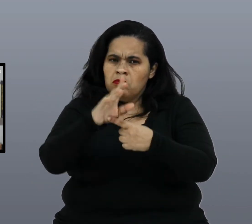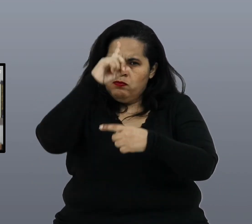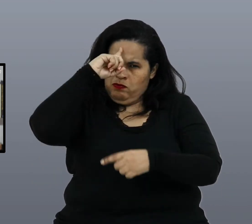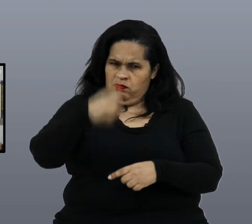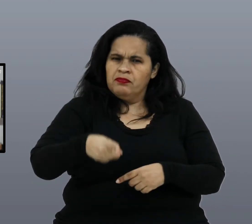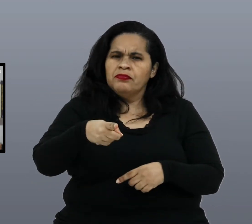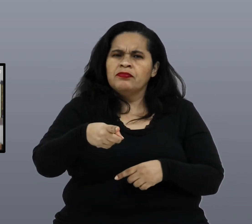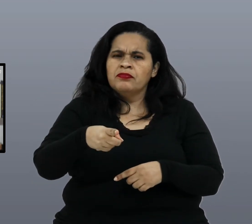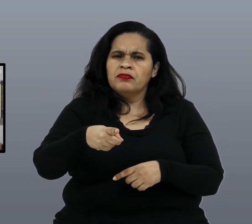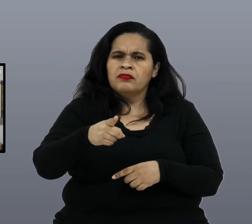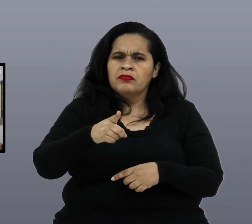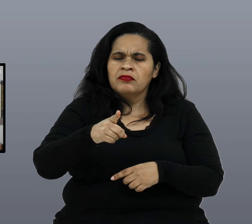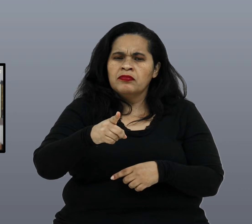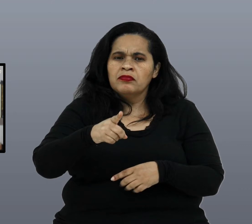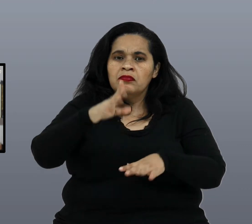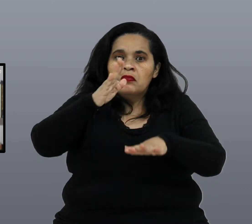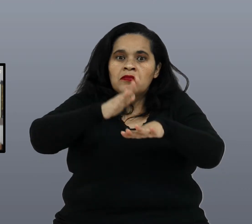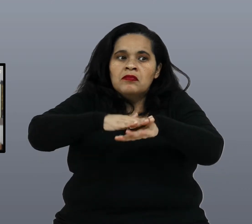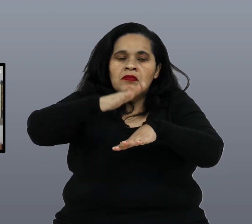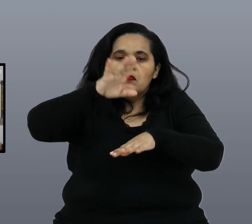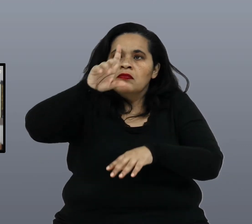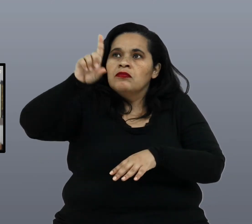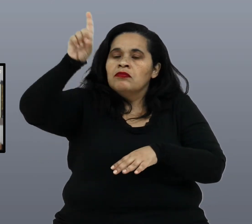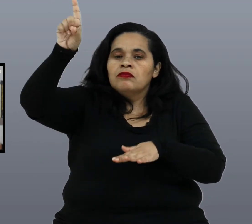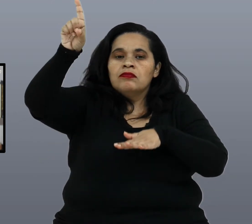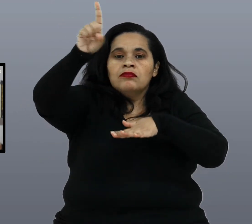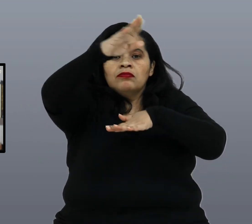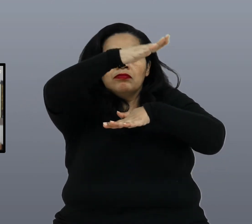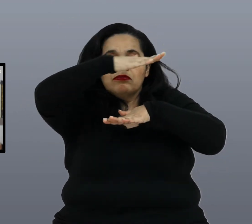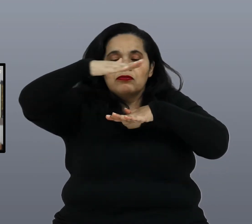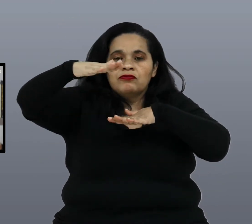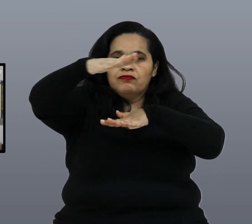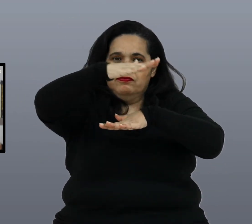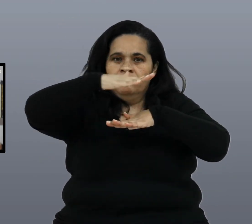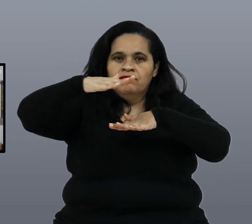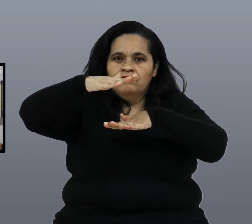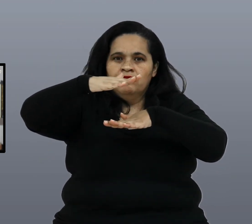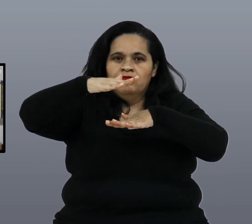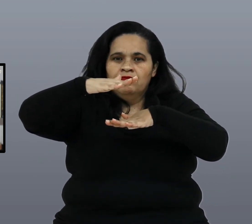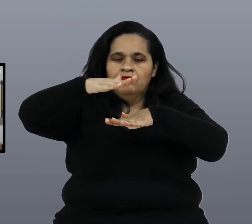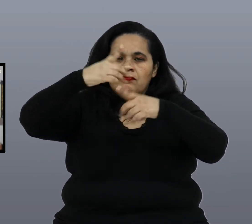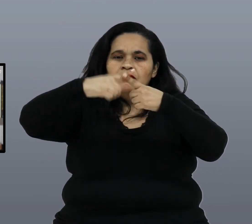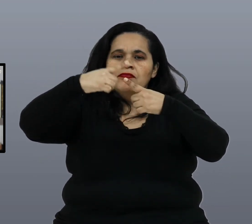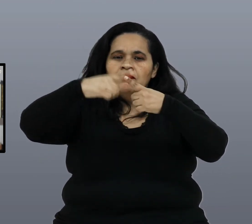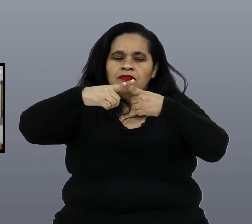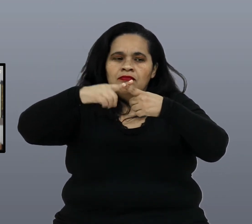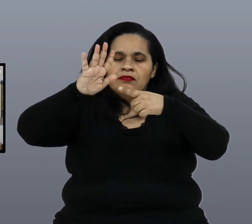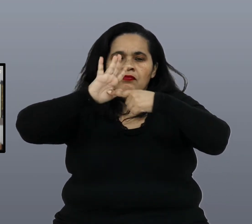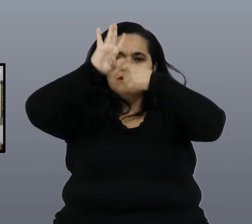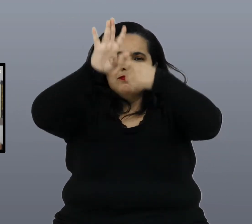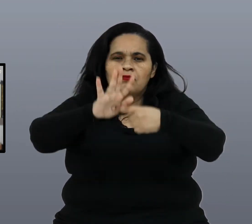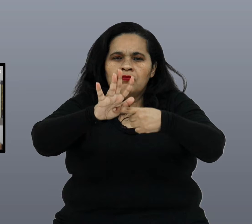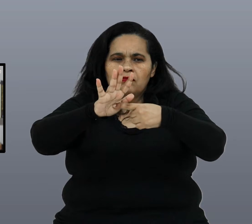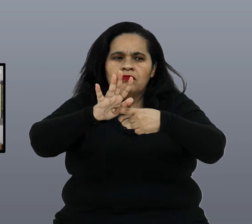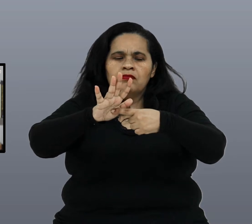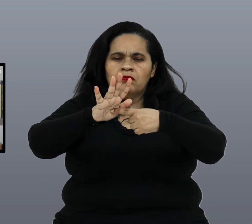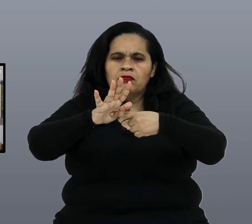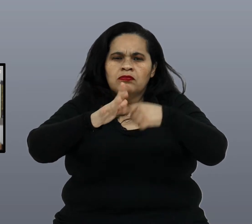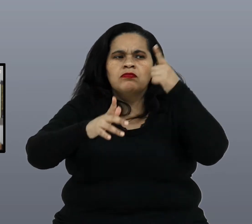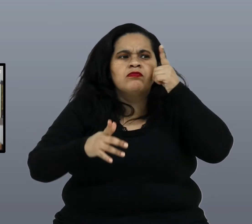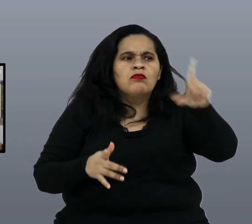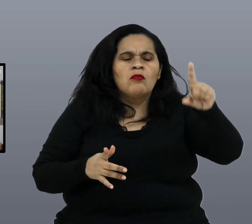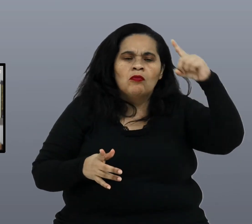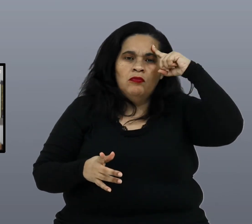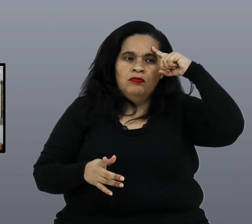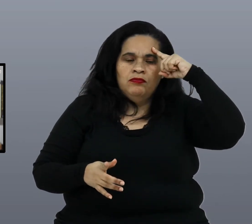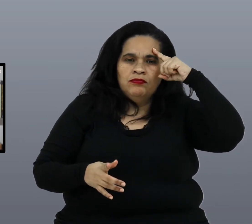como soberano da história. É Deus quem entroniza homens, que dá autoridade a reis e a governo, e